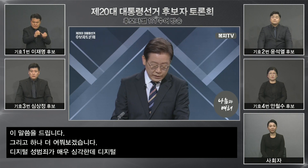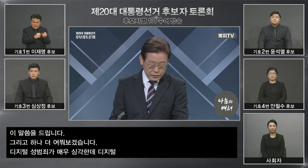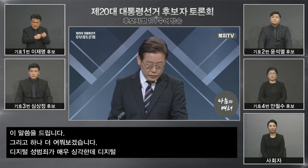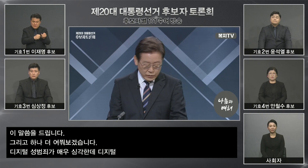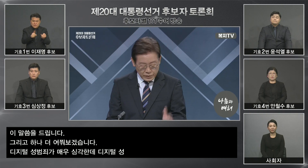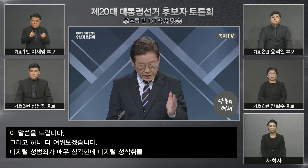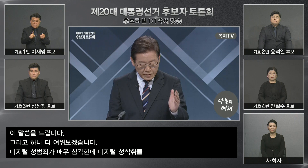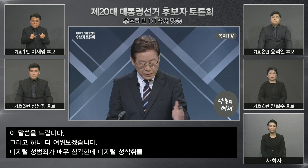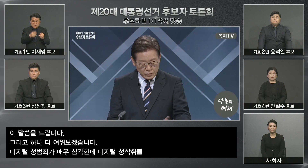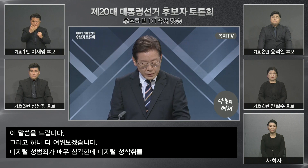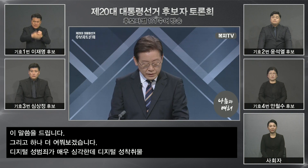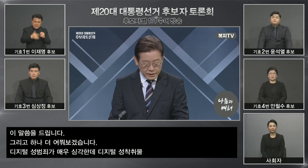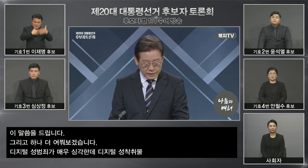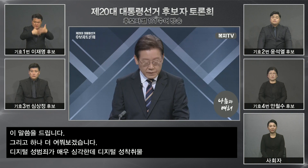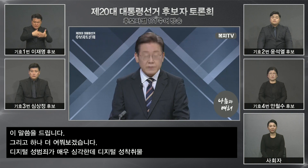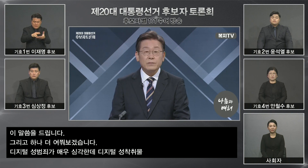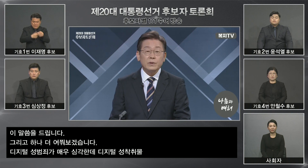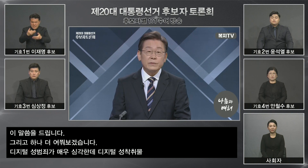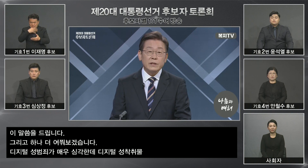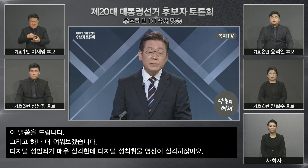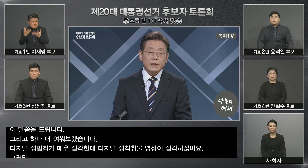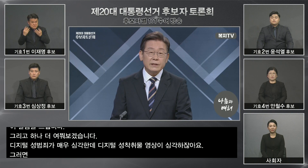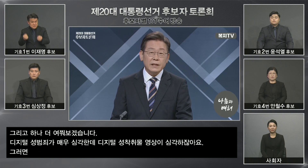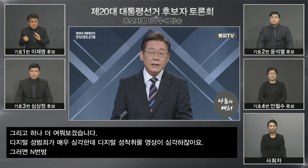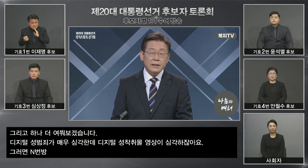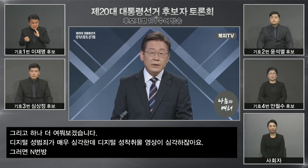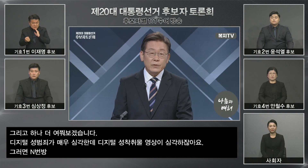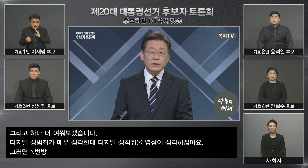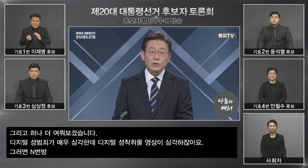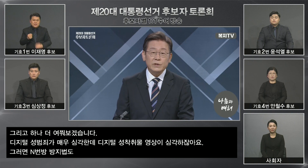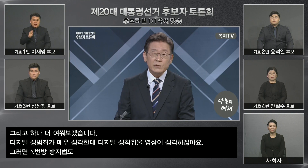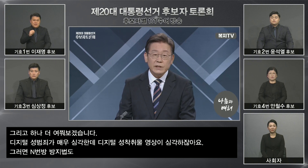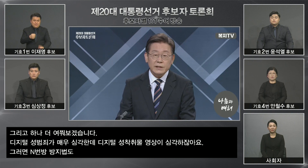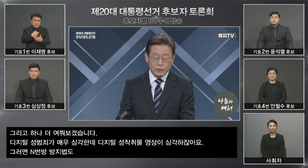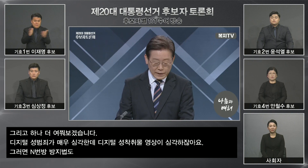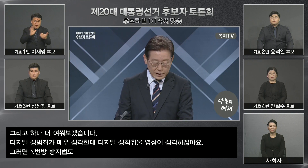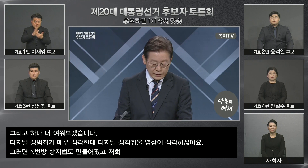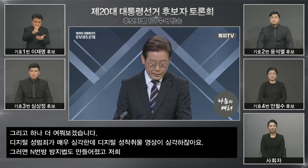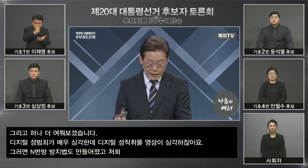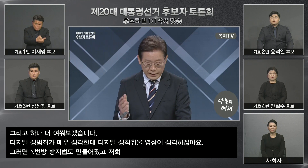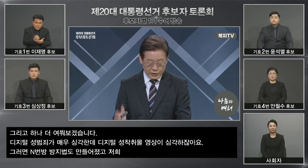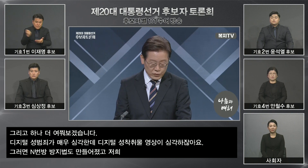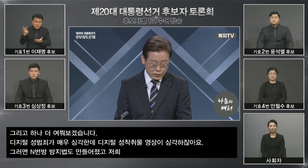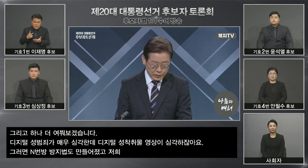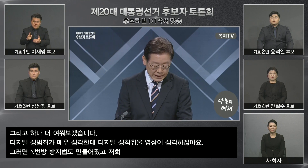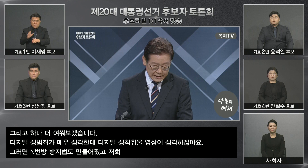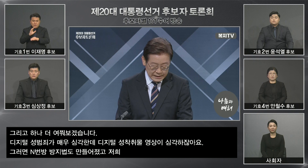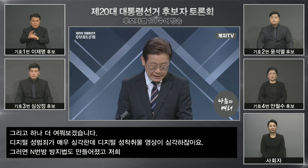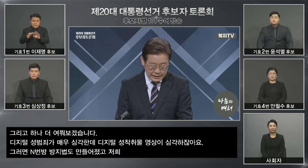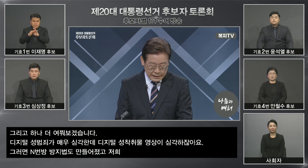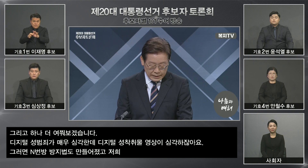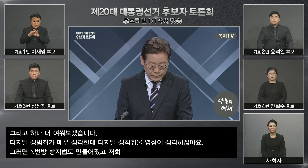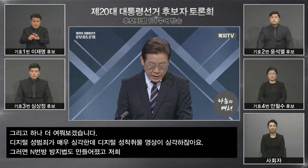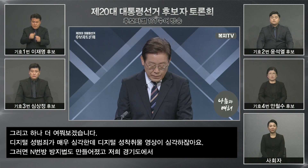방지법도 만들어졌고, 저희 경기도에서 디지털 성범죄 피해자 원스톱 지원센터도 만들었는데 반응이 아주